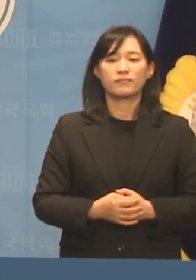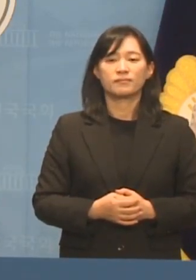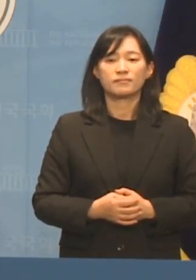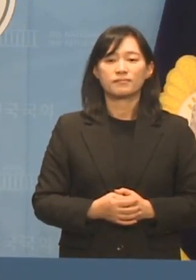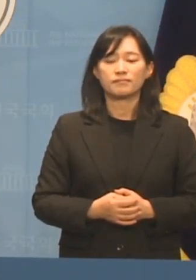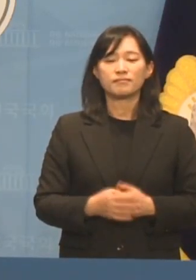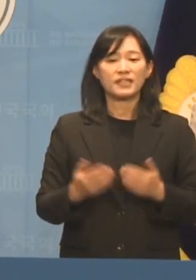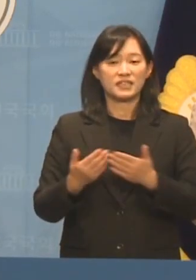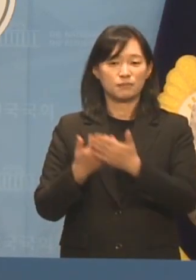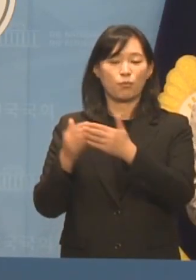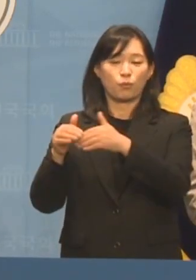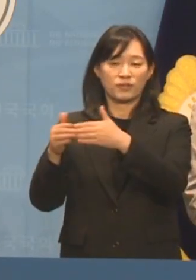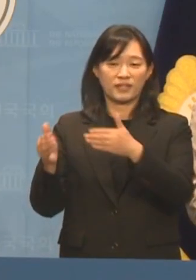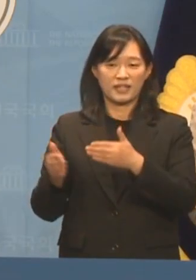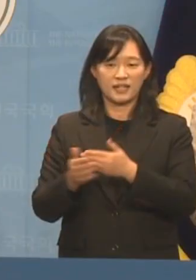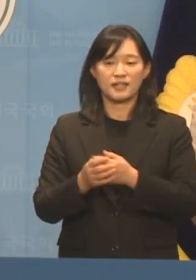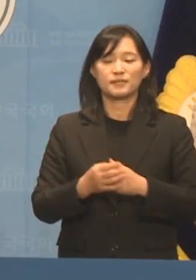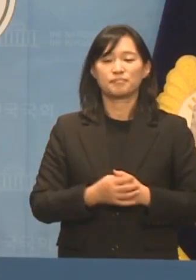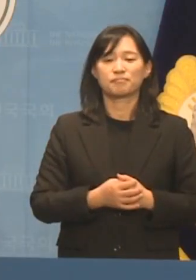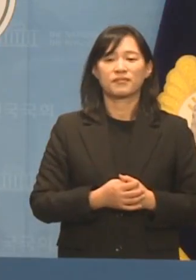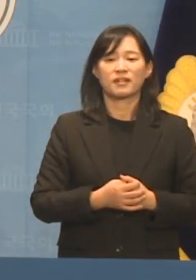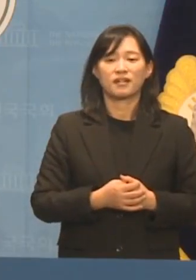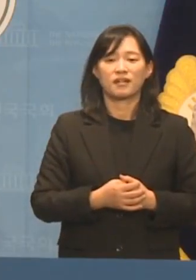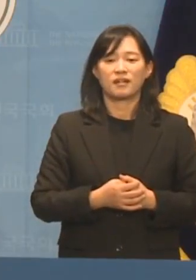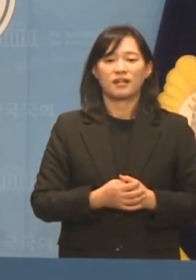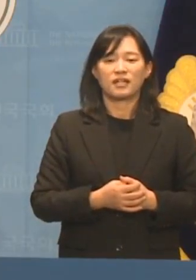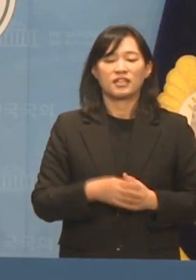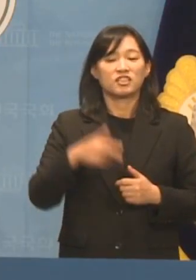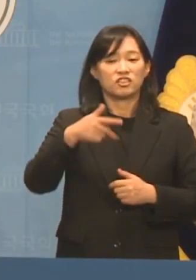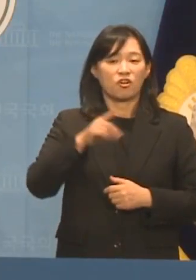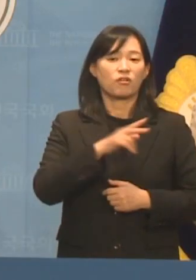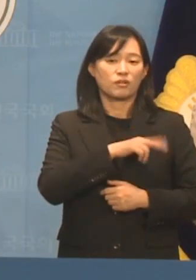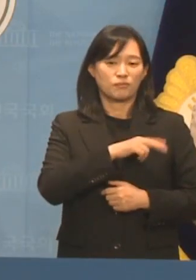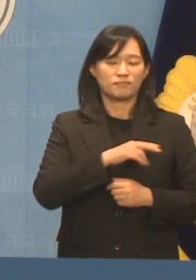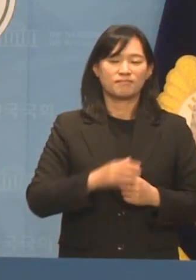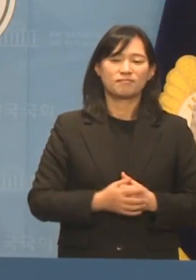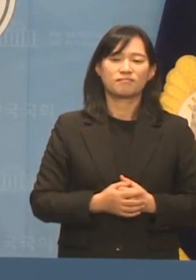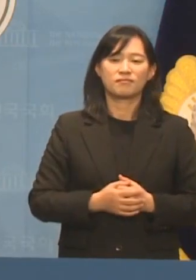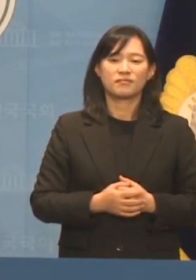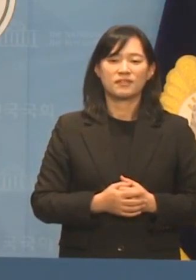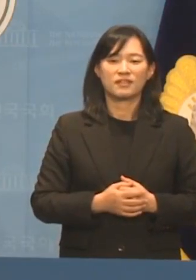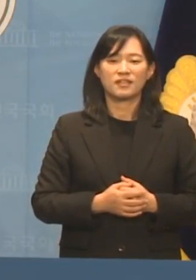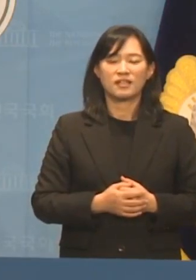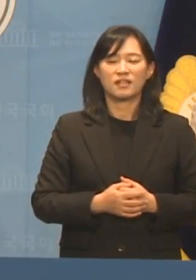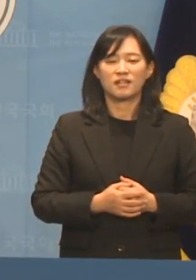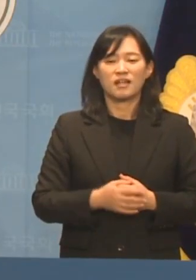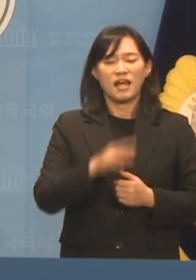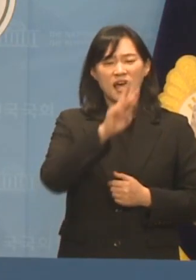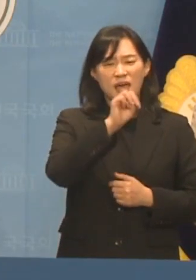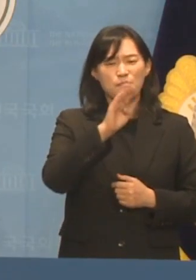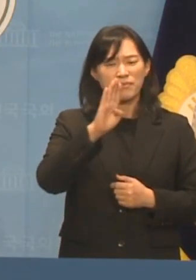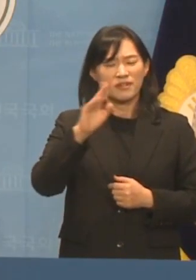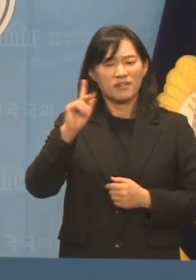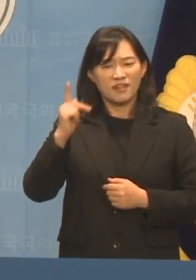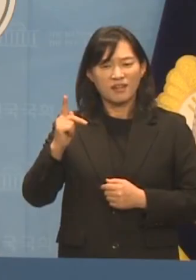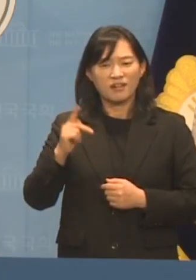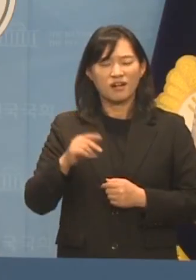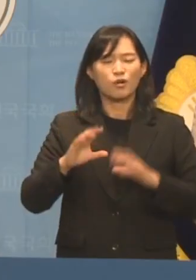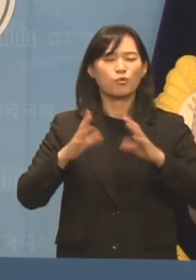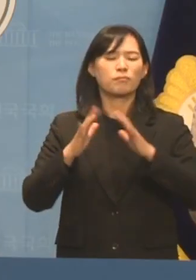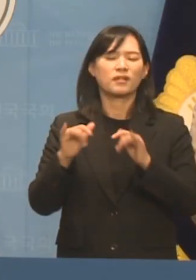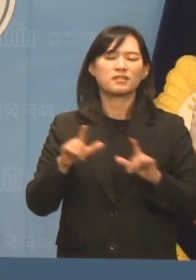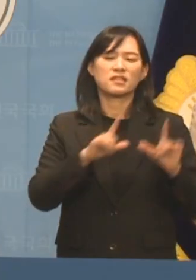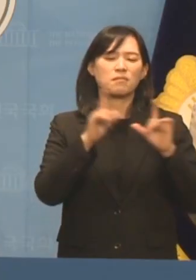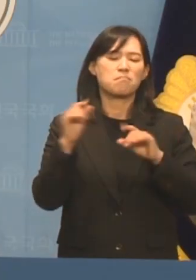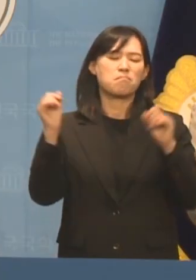예, 진보당 비정규직 노동자 의원 정혜경입니다. 먹튀자본 MBK가 국민의 삶을 파괴하고